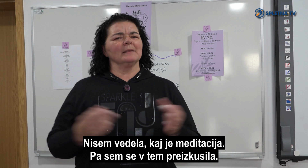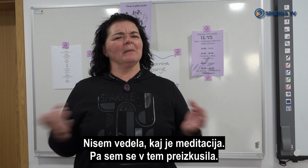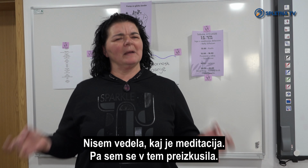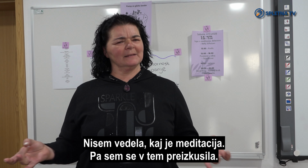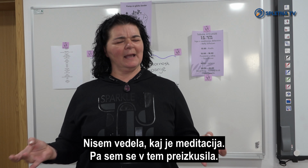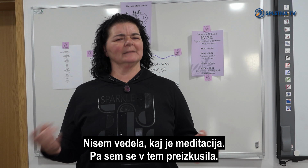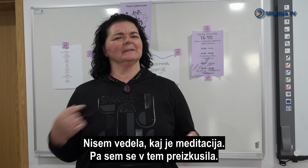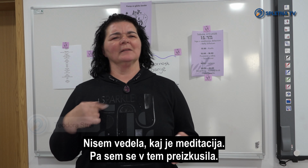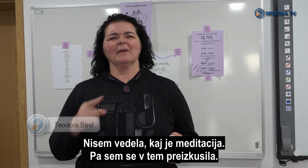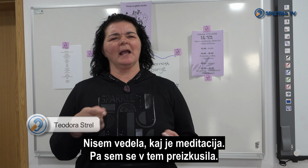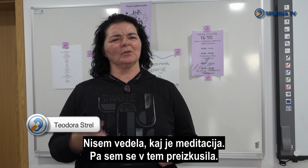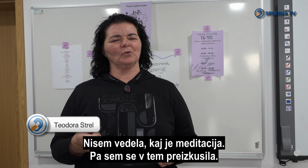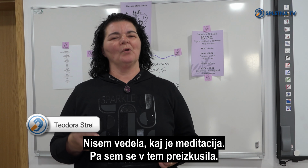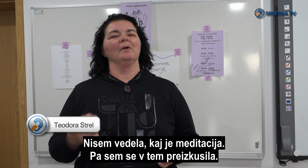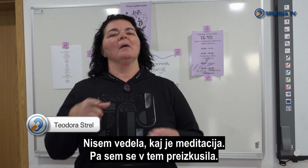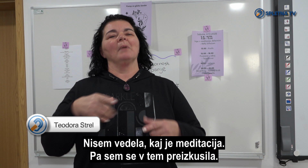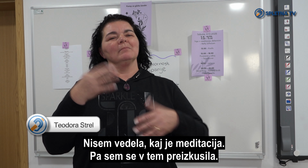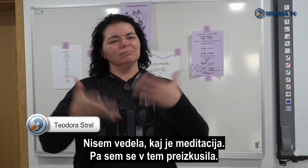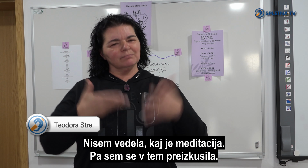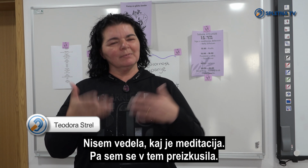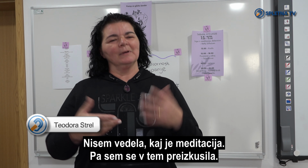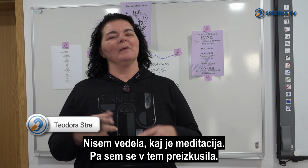Nisem vedela, kaj je meditacija, pa sem se v tem preizkusila.